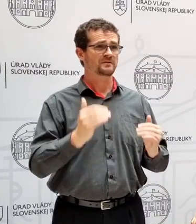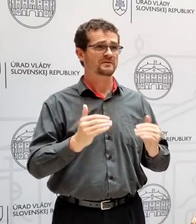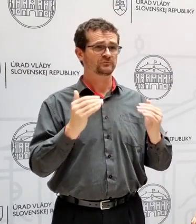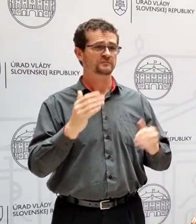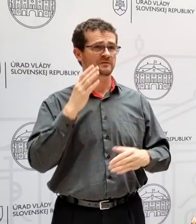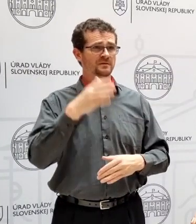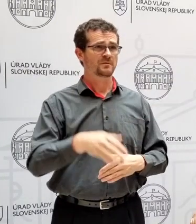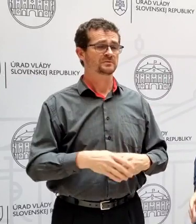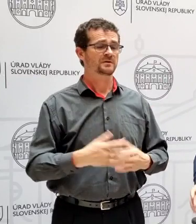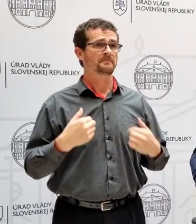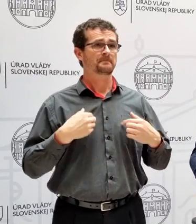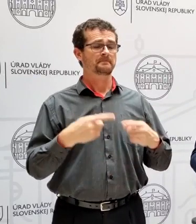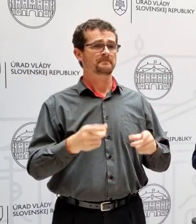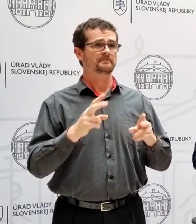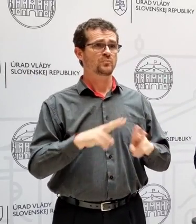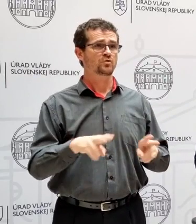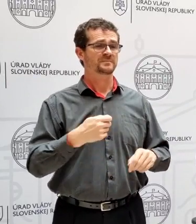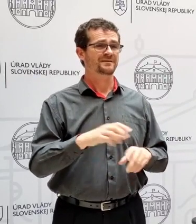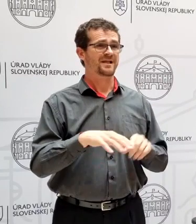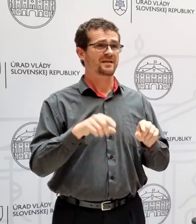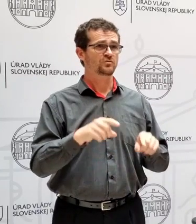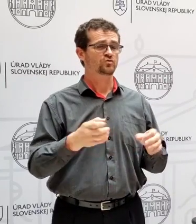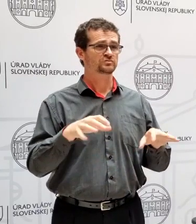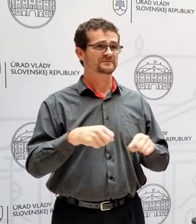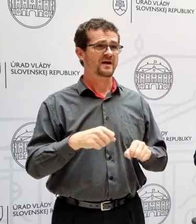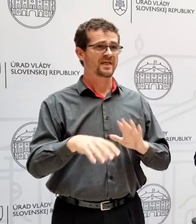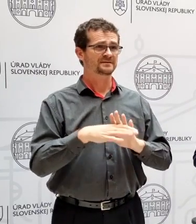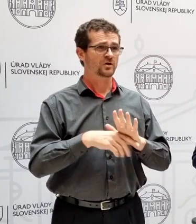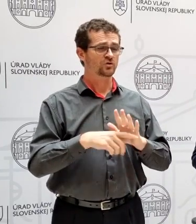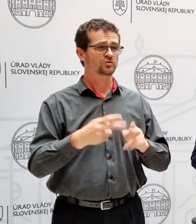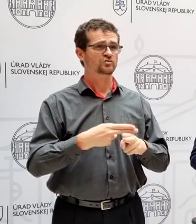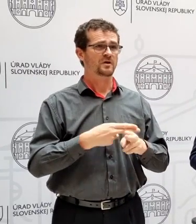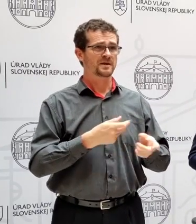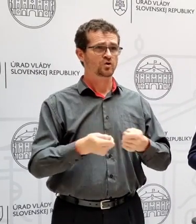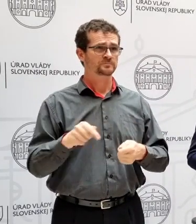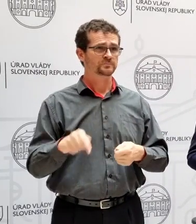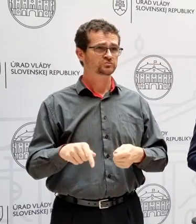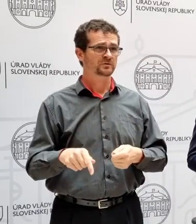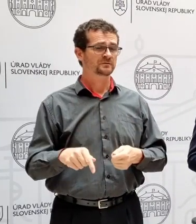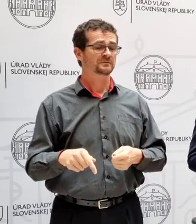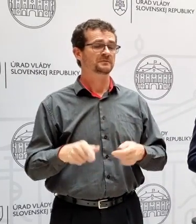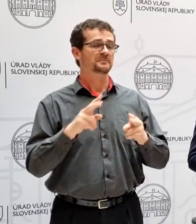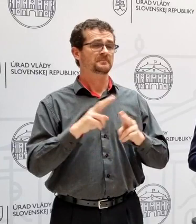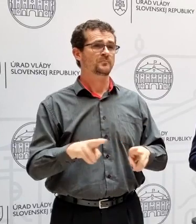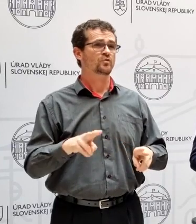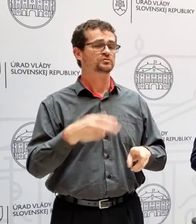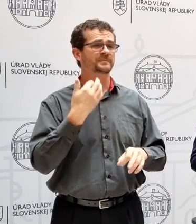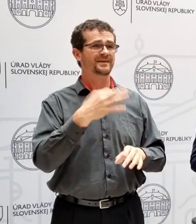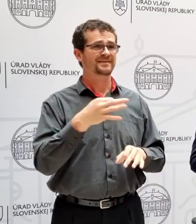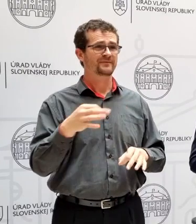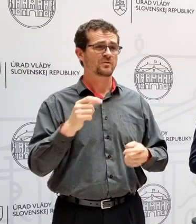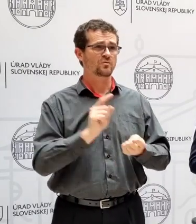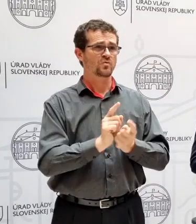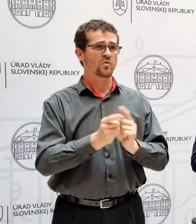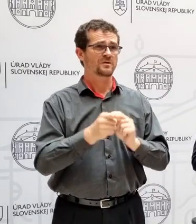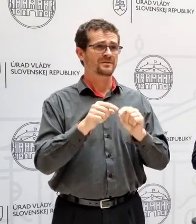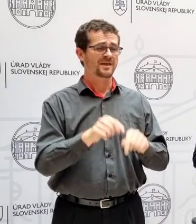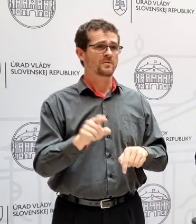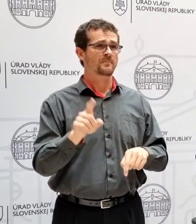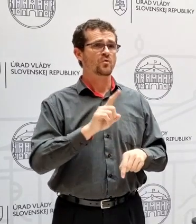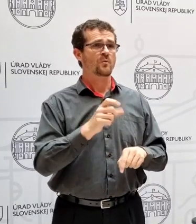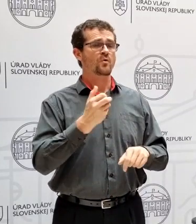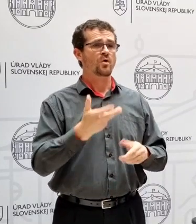navyšovanie, lebo my môžeme dať len to, čo sa schváli v zákone o štátnom rozpočte. Čiže môžeme sa individuálne dohodnúť na tom, že